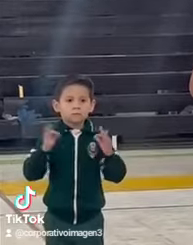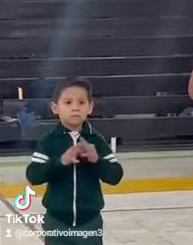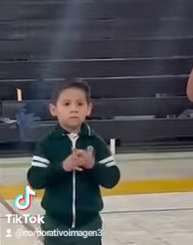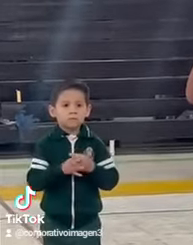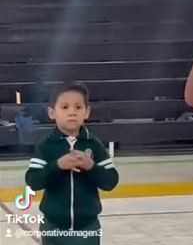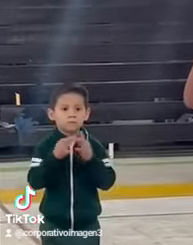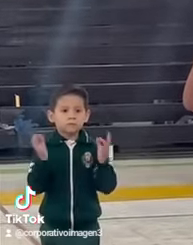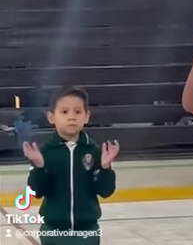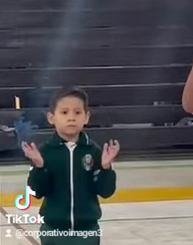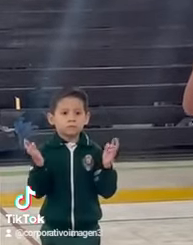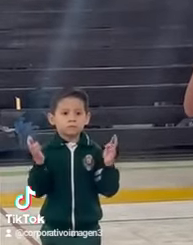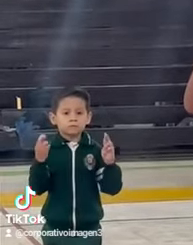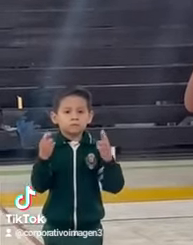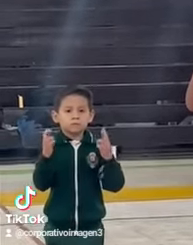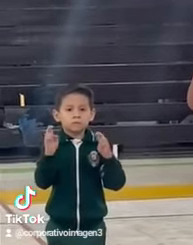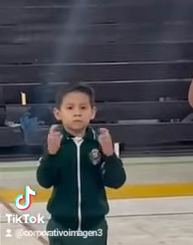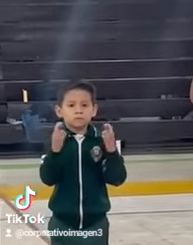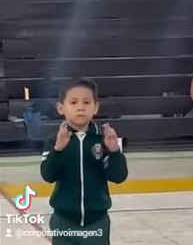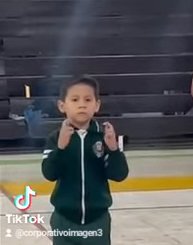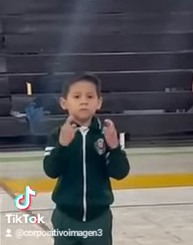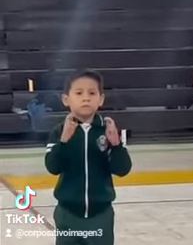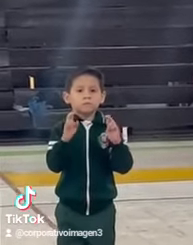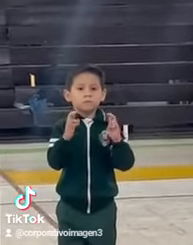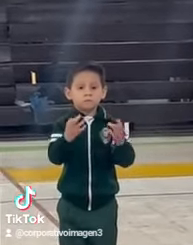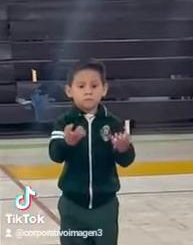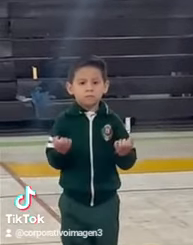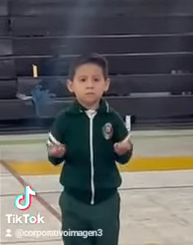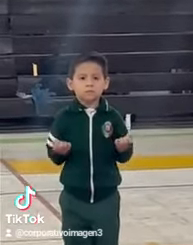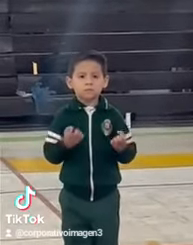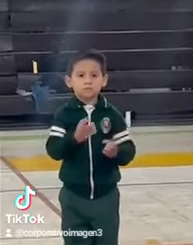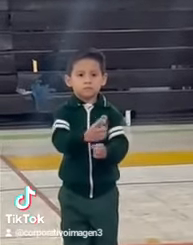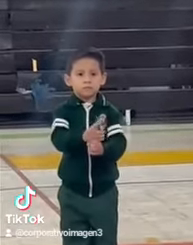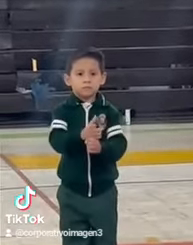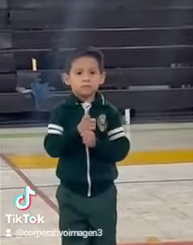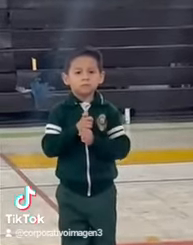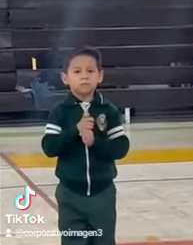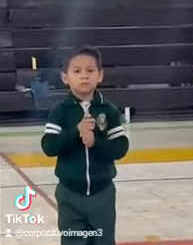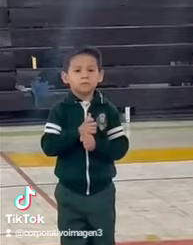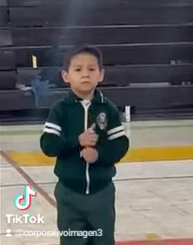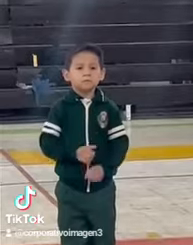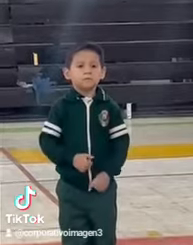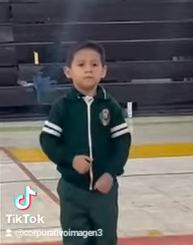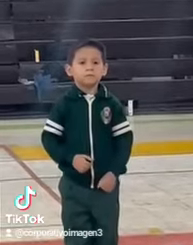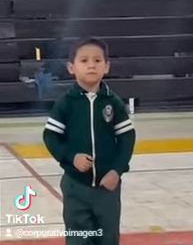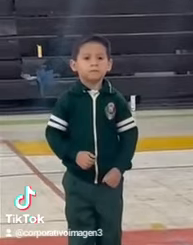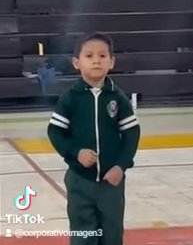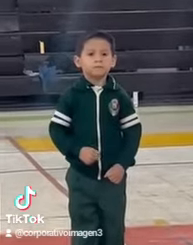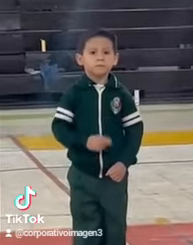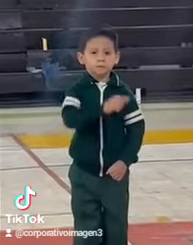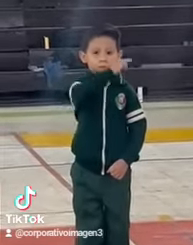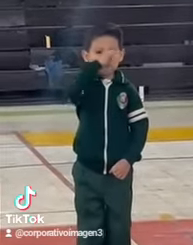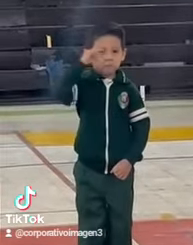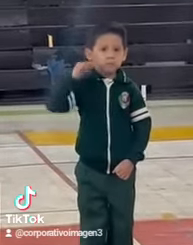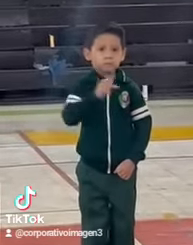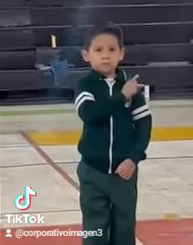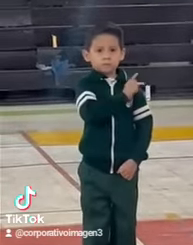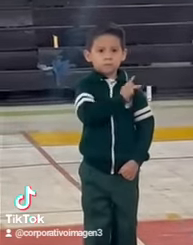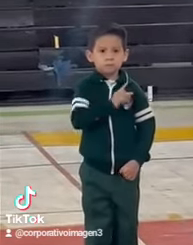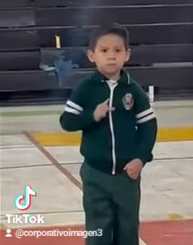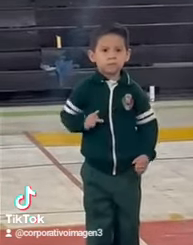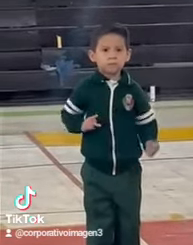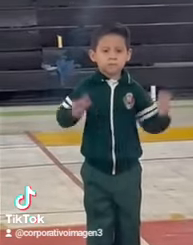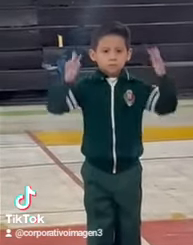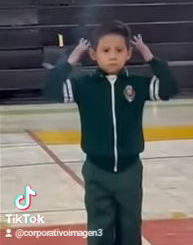tierra al sonoro rojín del cañón. Si yo